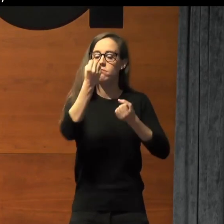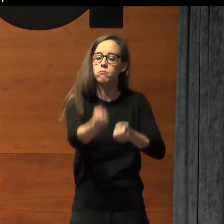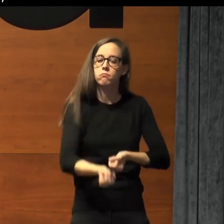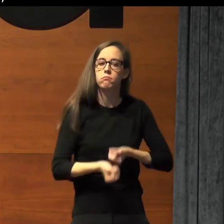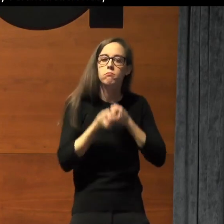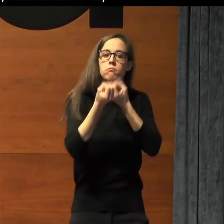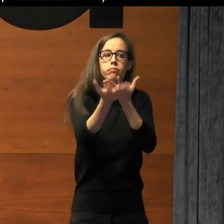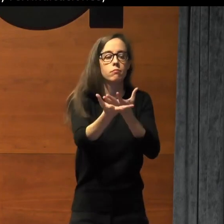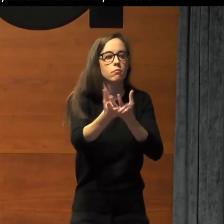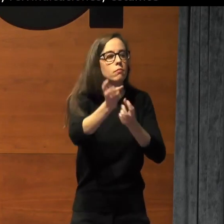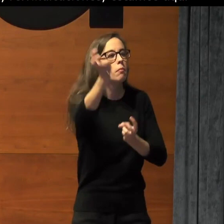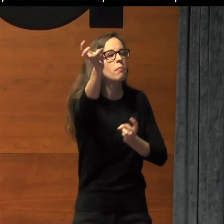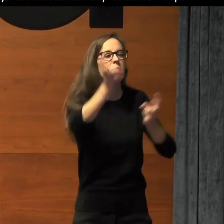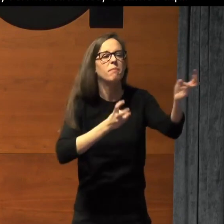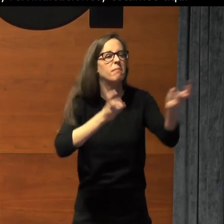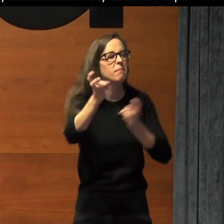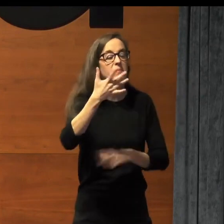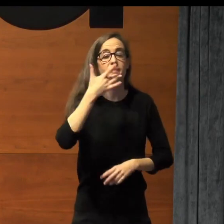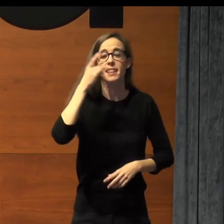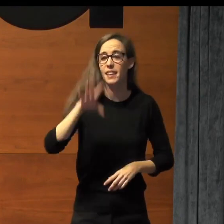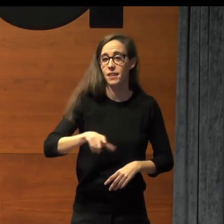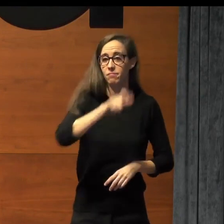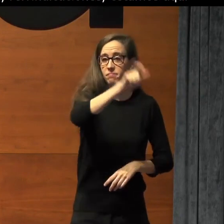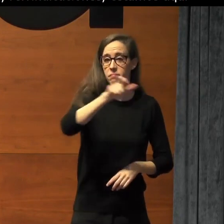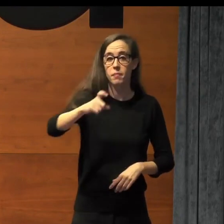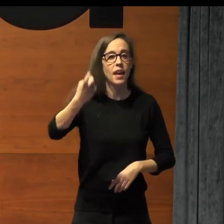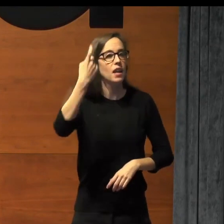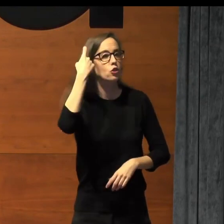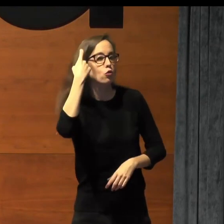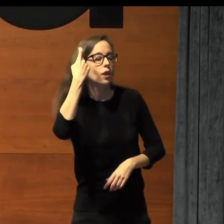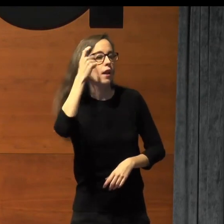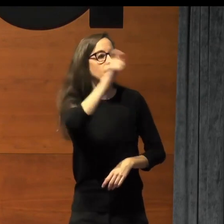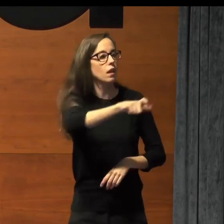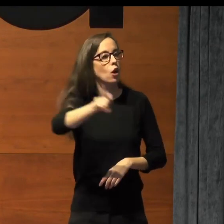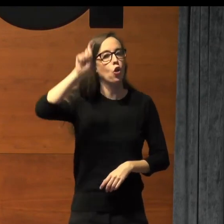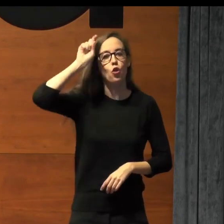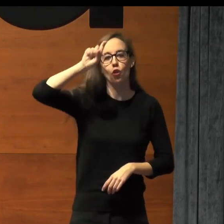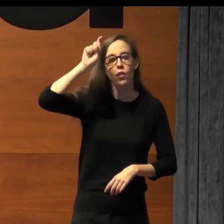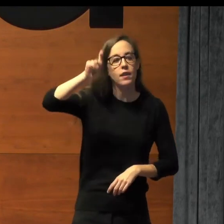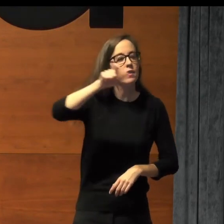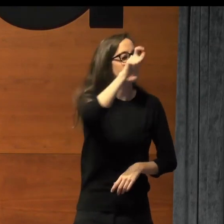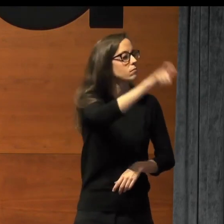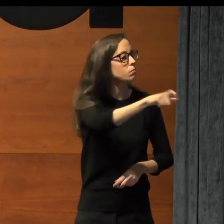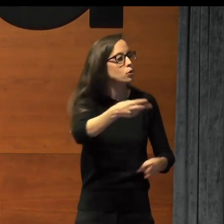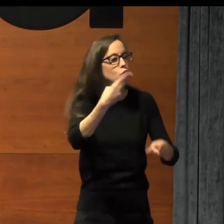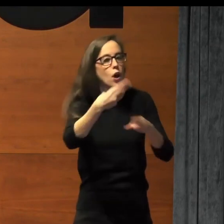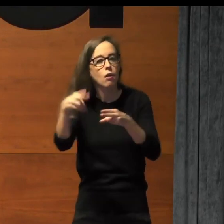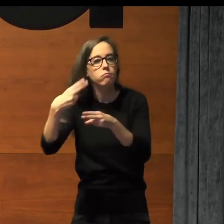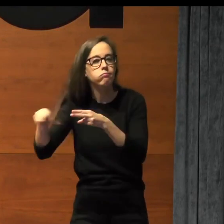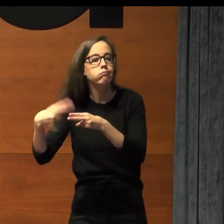Estamos aquí estudiantes, docentes, cargos académicos y políticos, con un objetivo